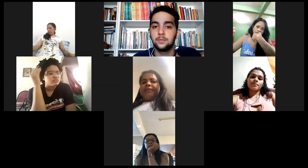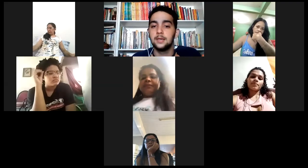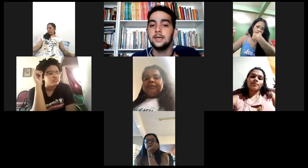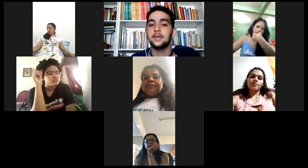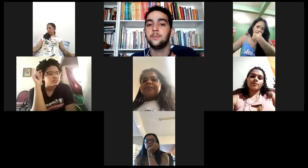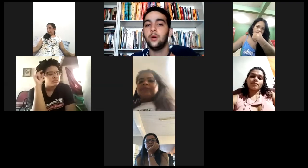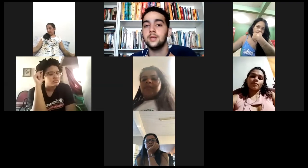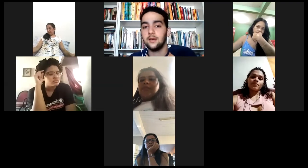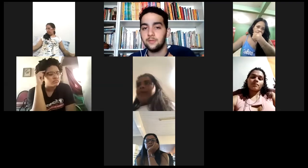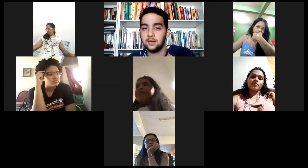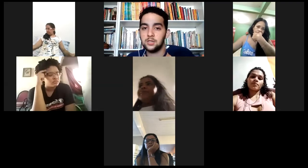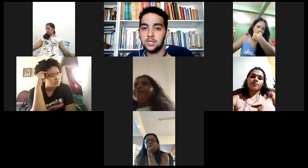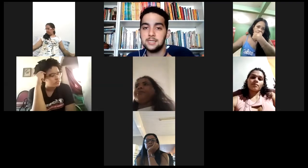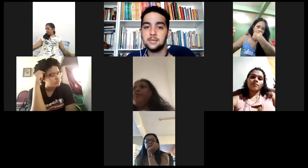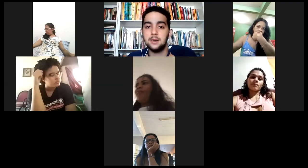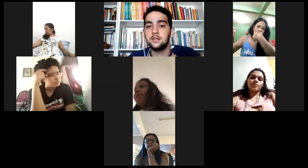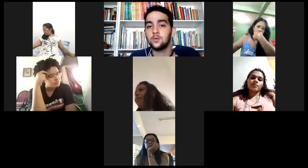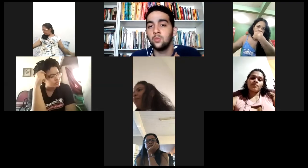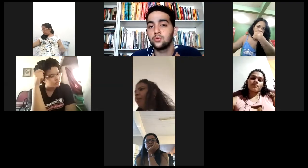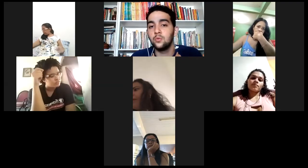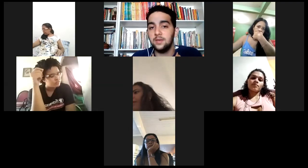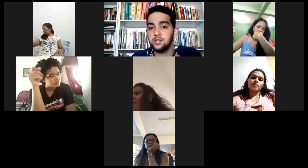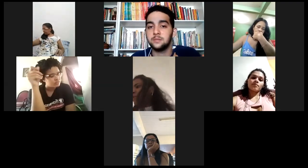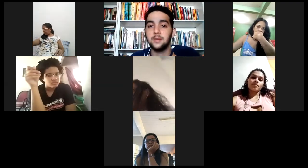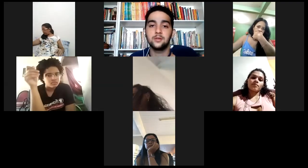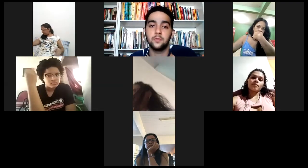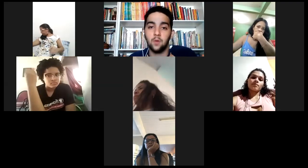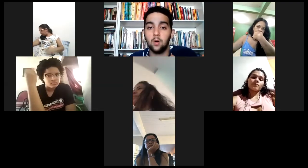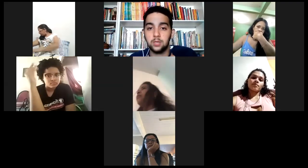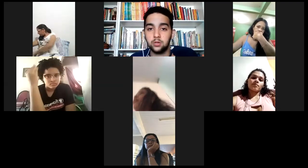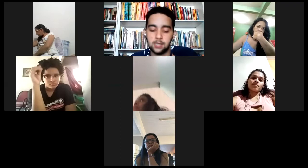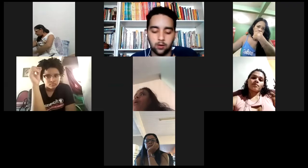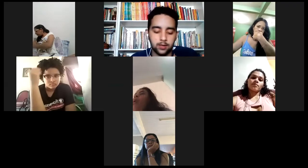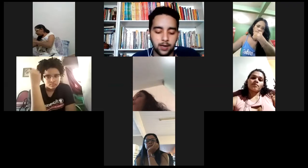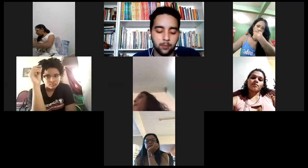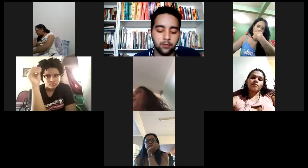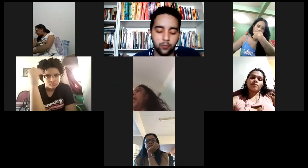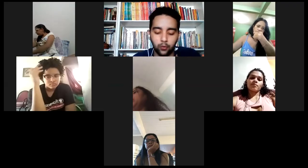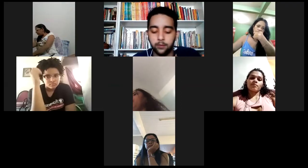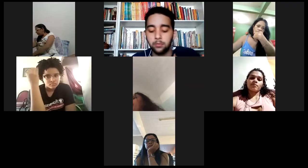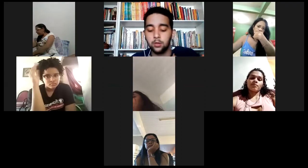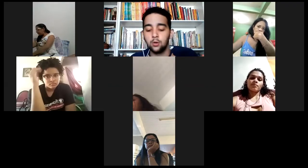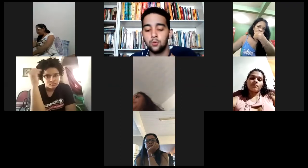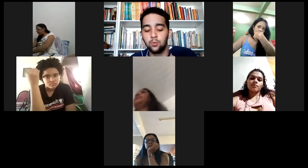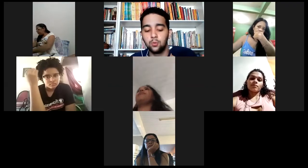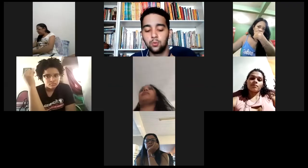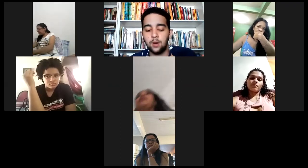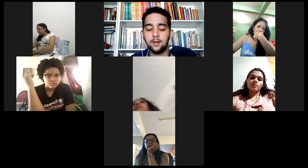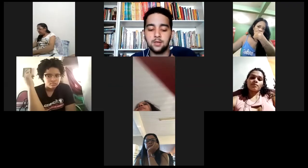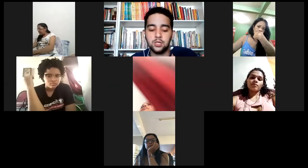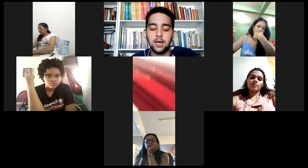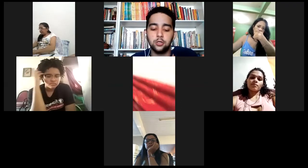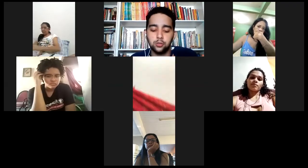surdo. E que podem haver identidades semelhantes com os ouvintes, mas o foco da nossa aula na época foi